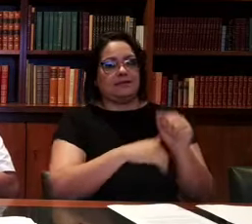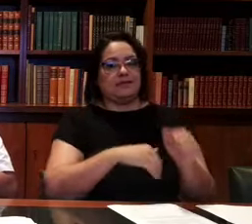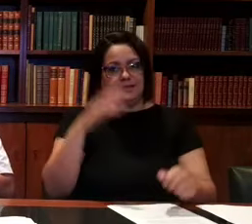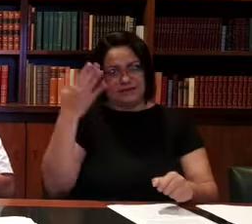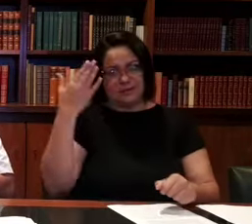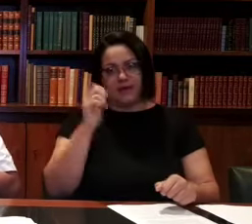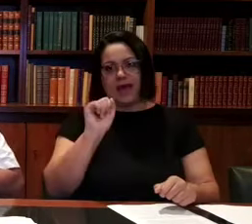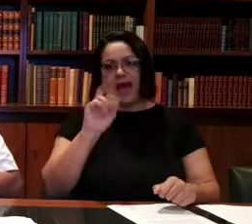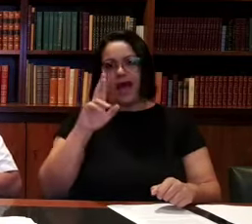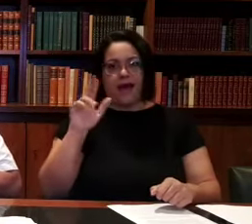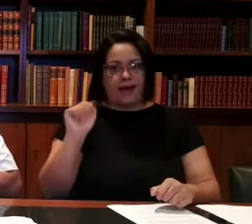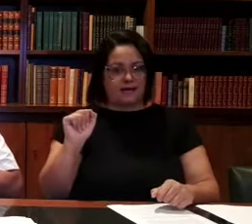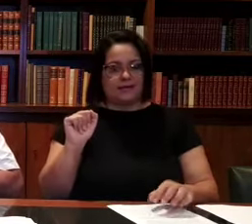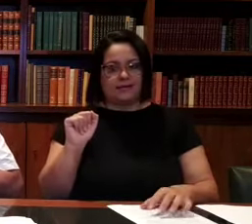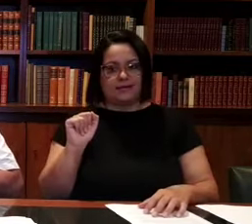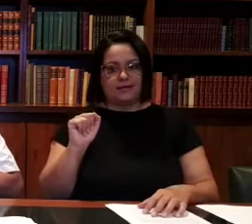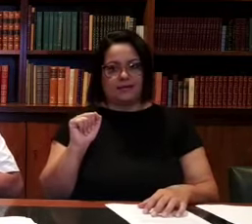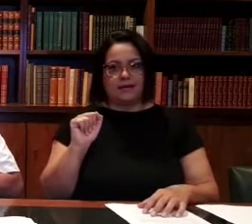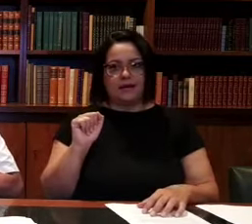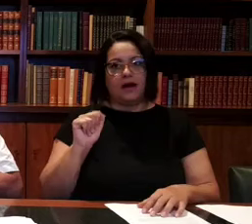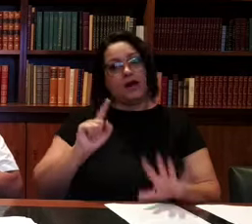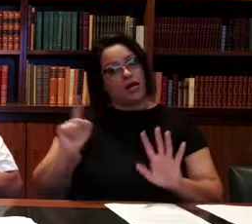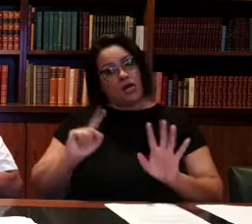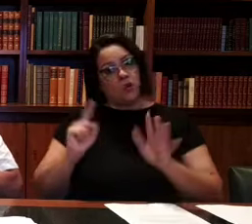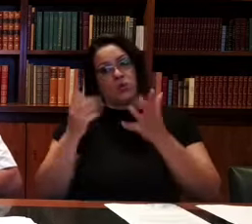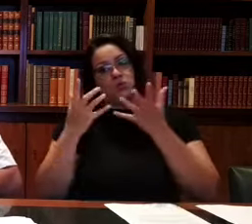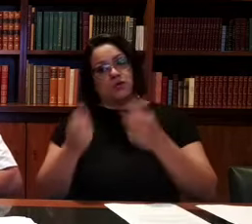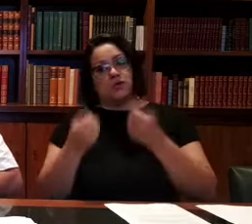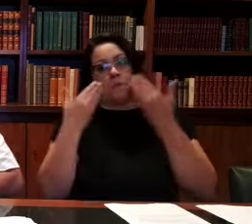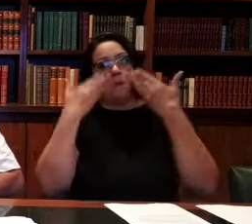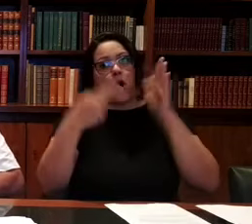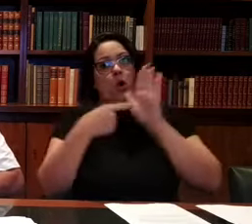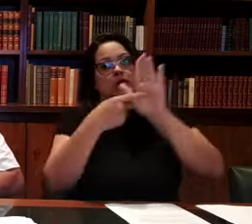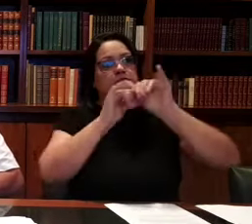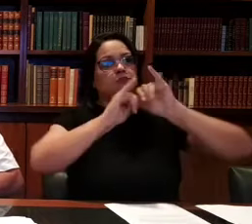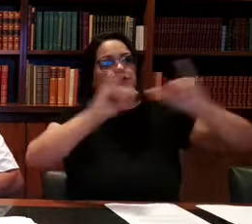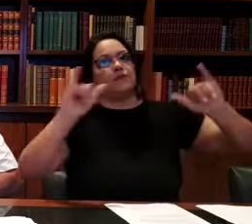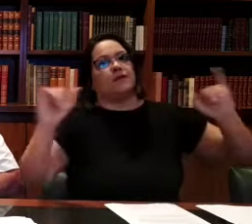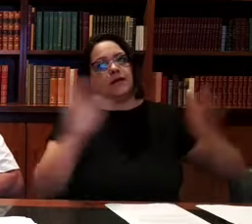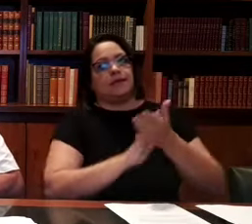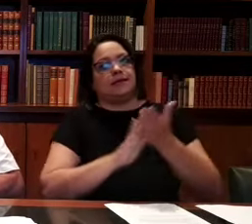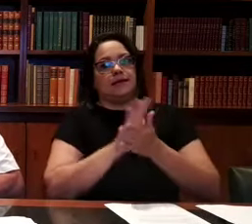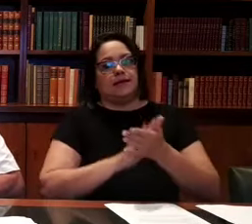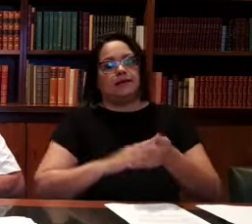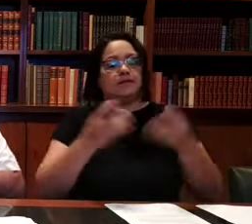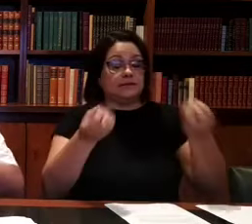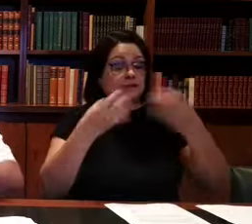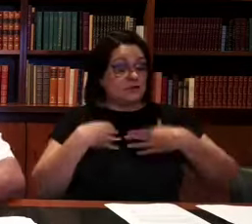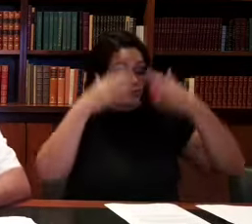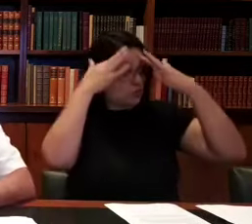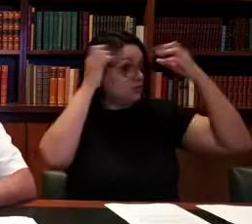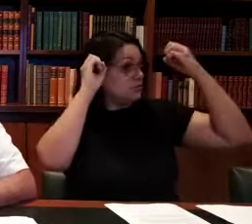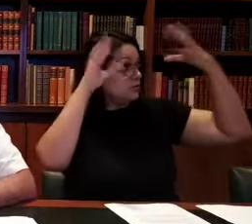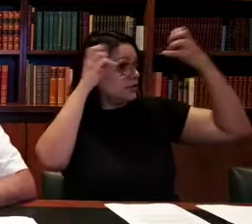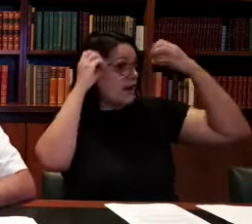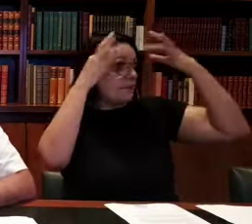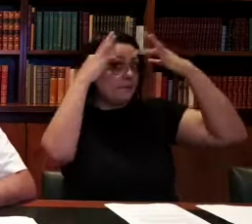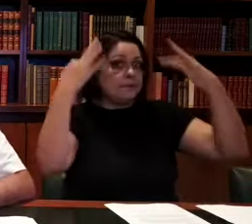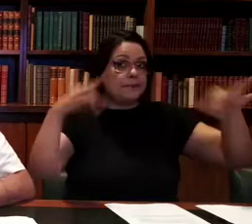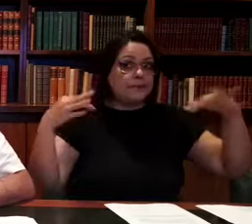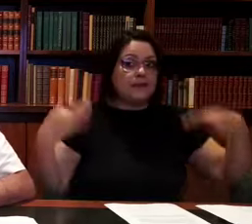aqui né independente nós não não teria sido mostrado né trouxe dor de cabeça pra gente